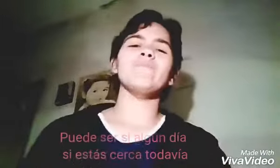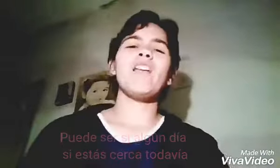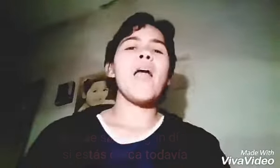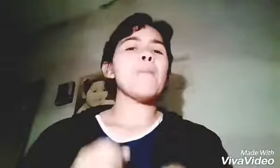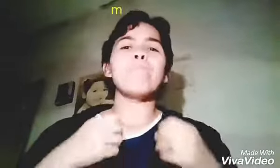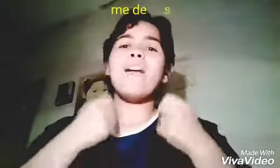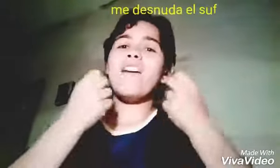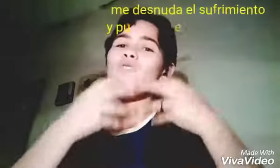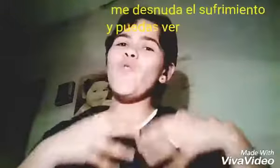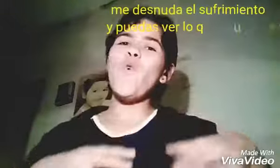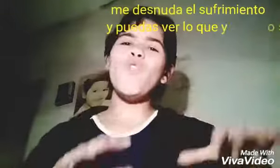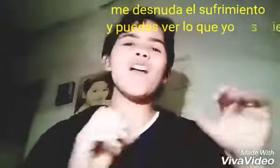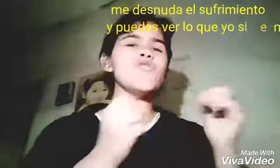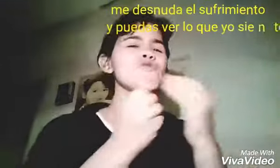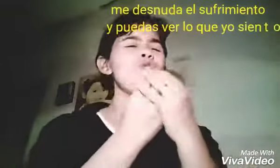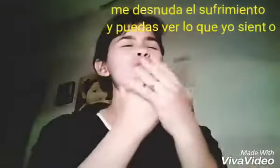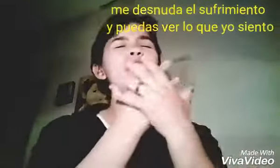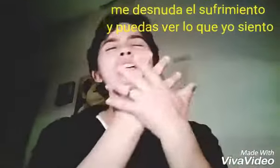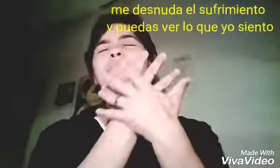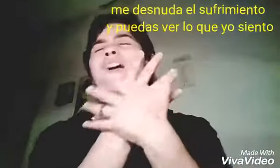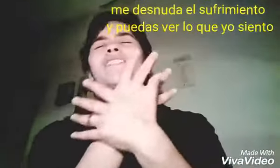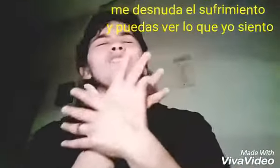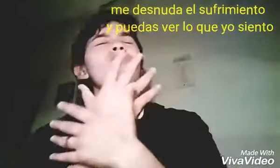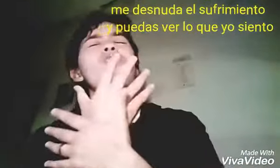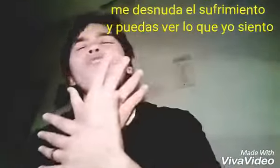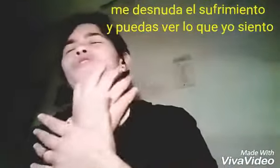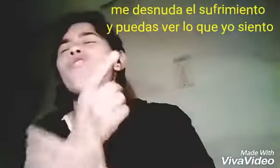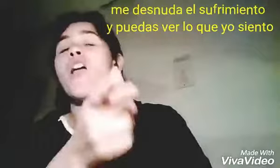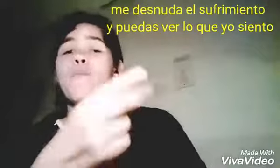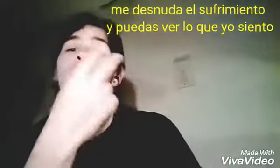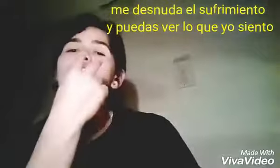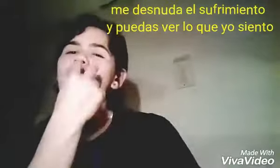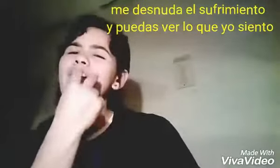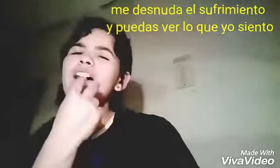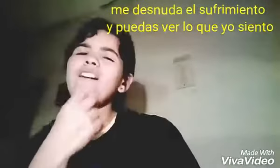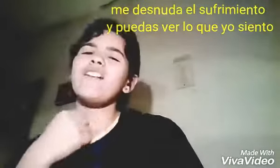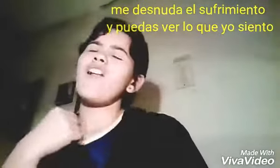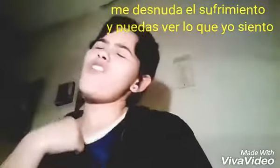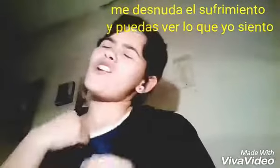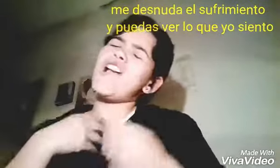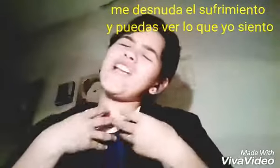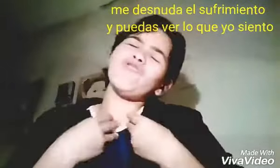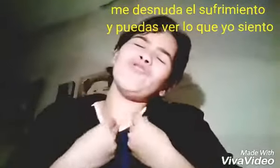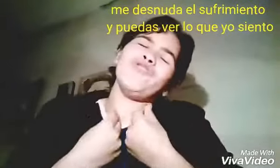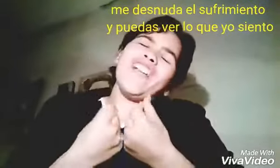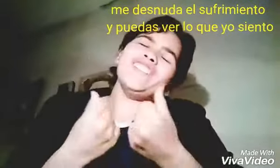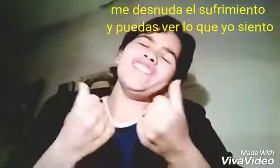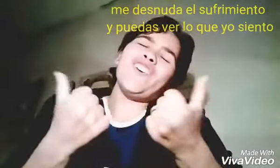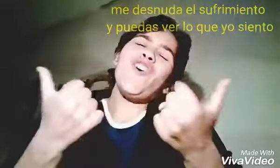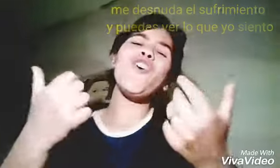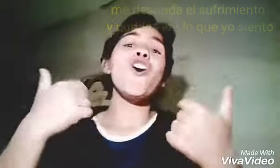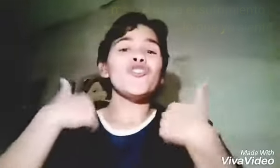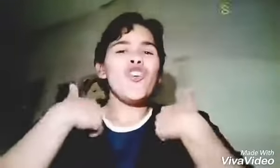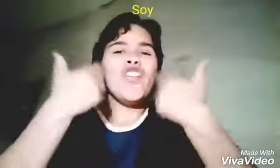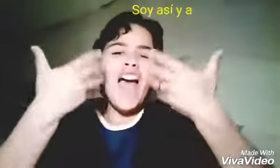Me desnuda el sufrimiento Puedes ver lo que yo siento